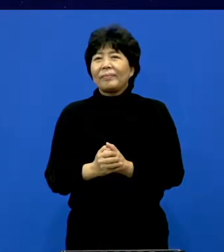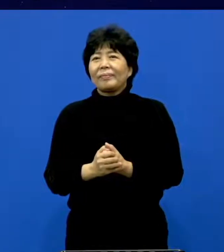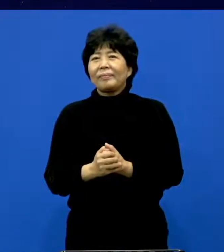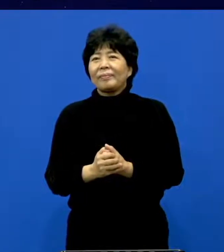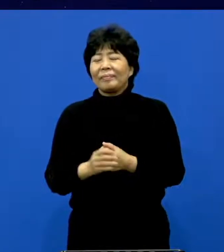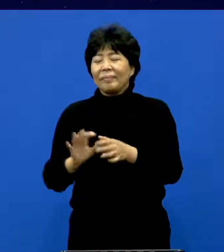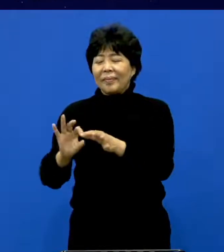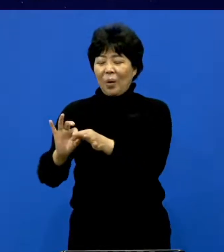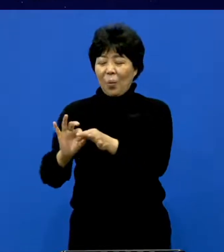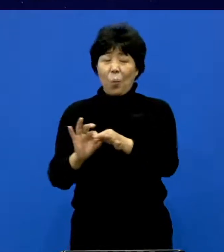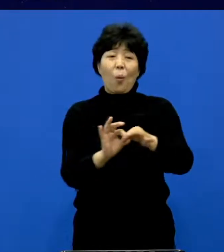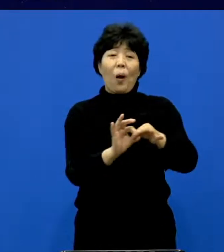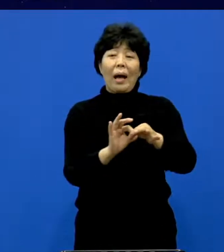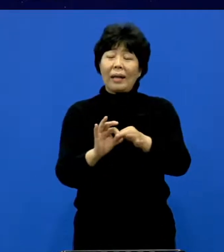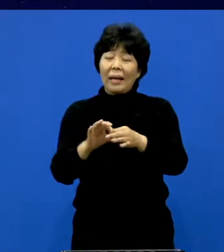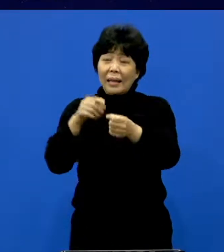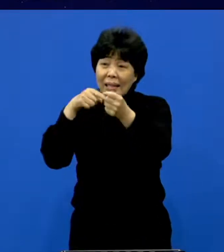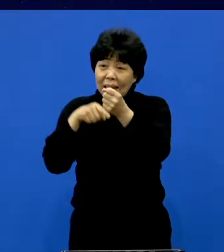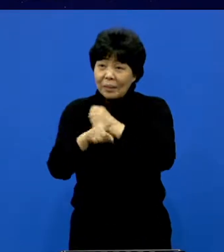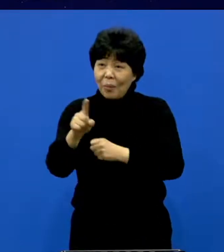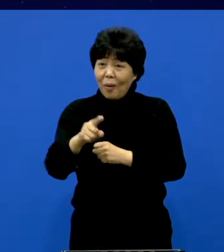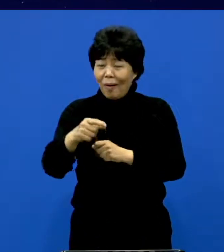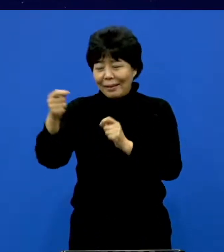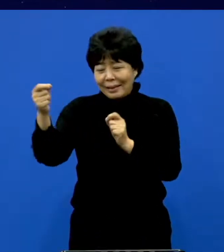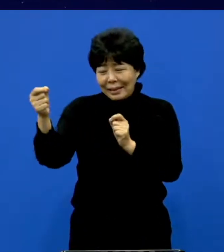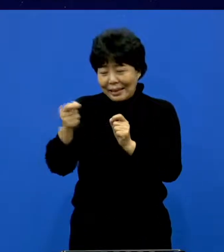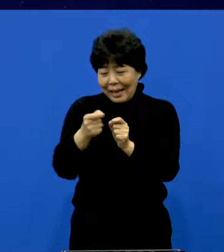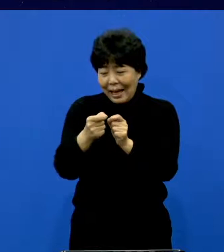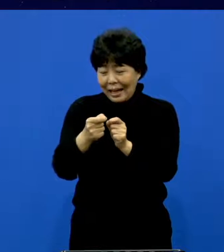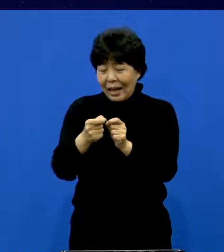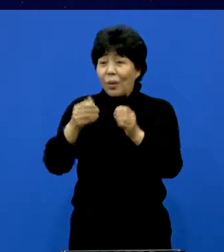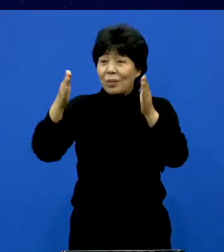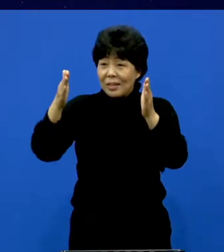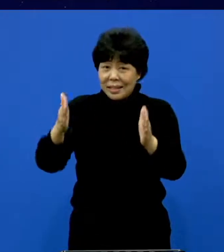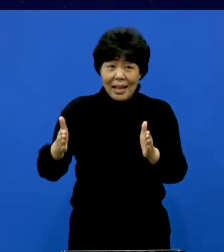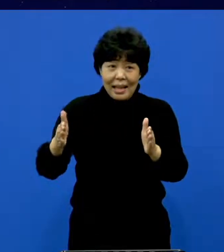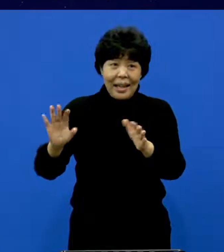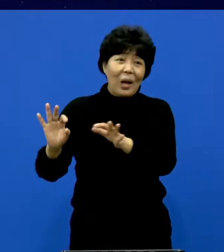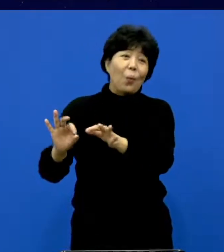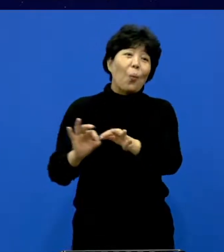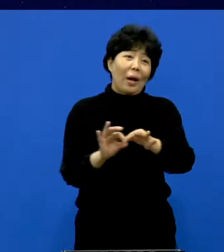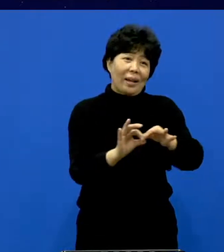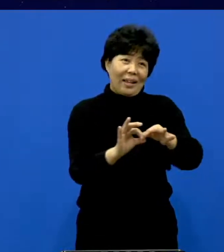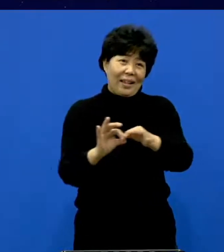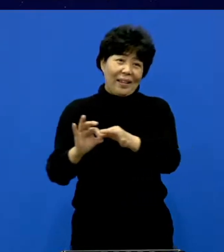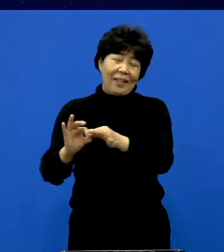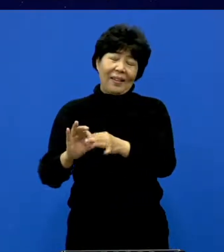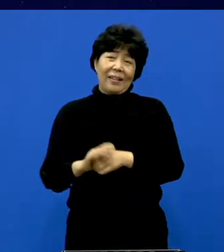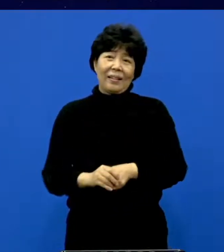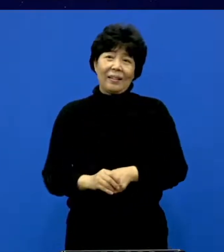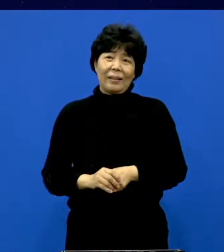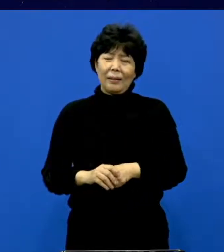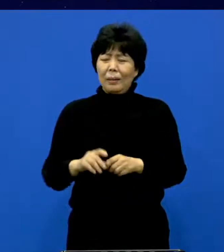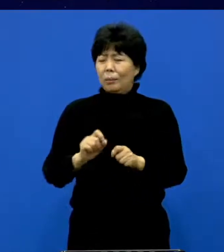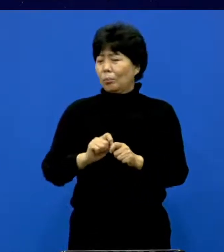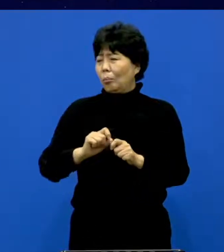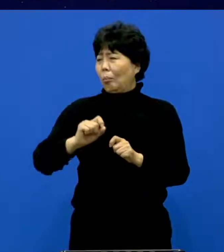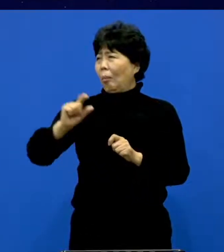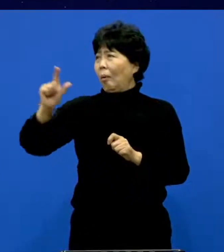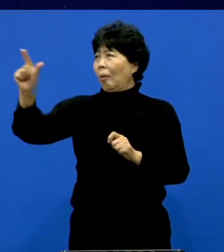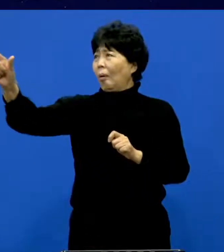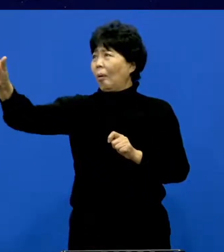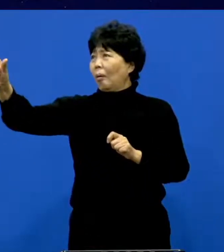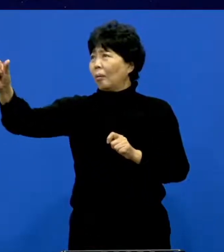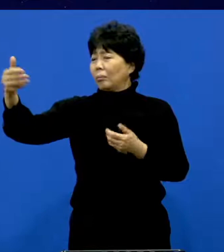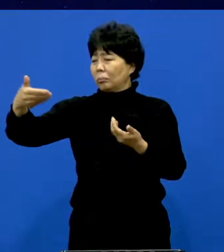근데 이 관계라는 말은 뭘까요? 가까운 사람들과의 관계에서 일어나는 어떤 일들이잖아요. 멀리 있는 사람과는 갈등할 일이